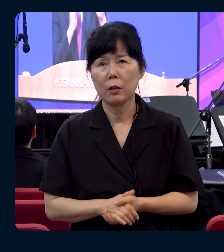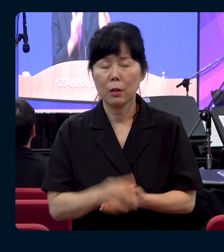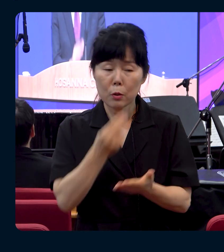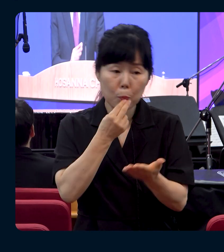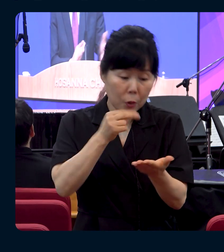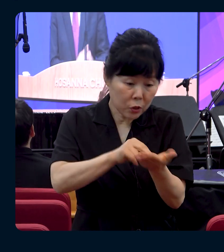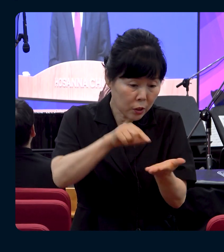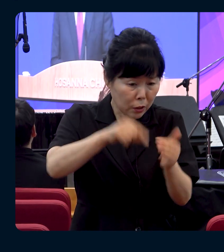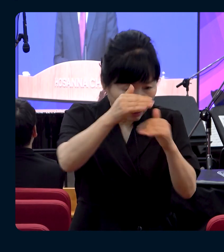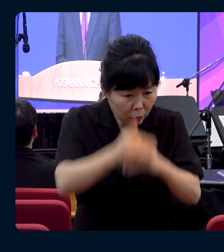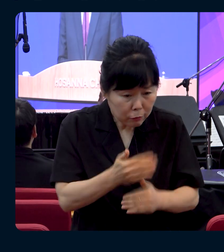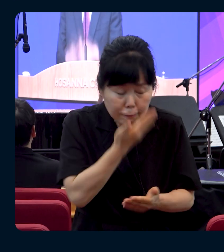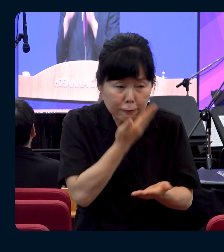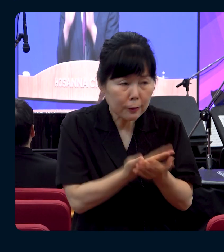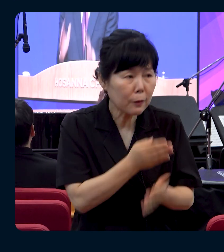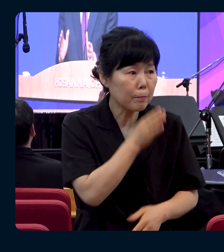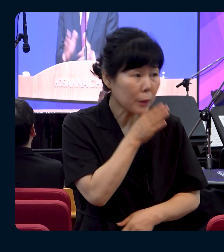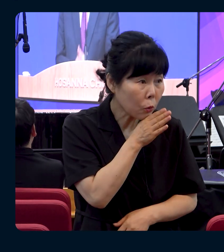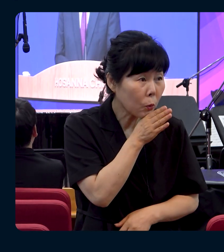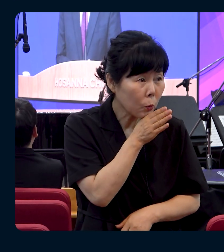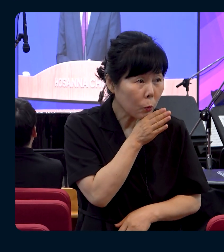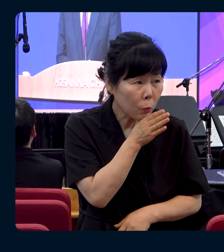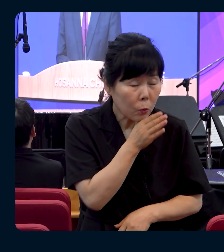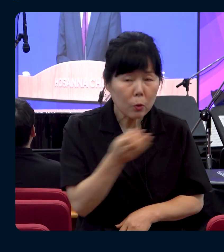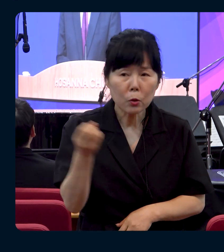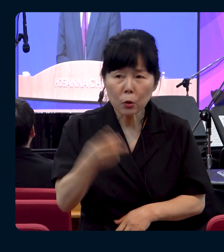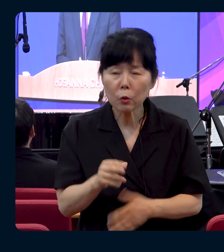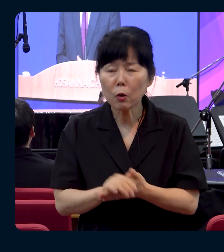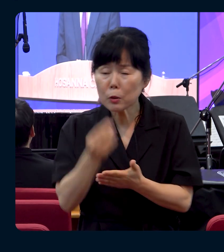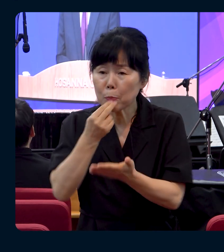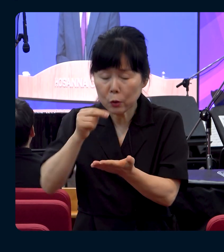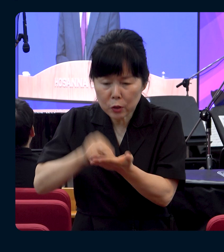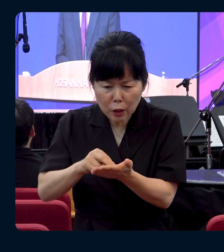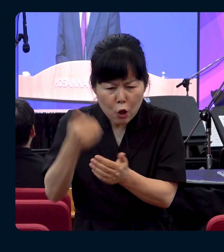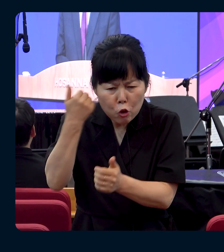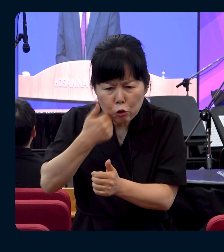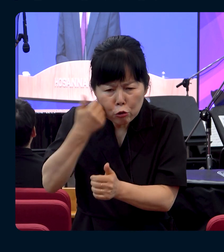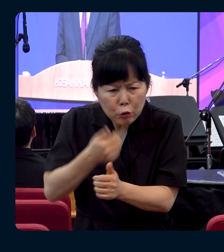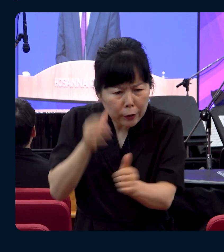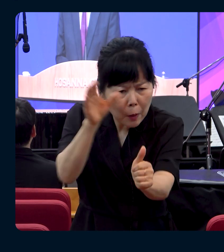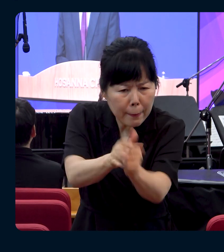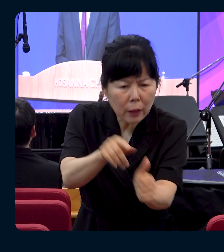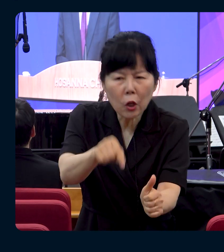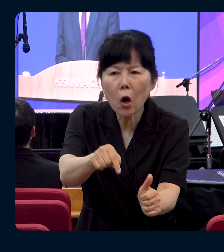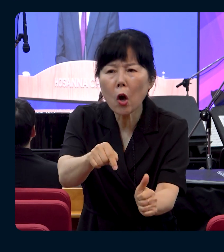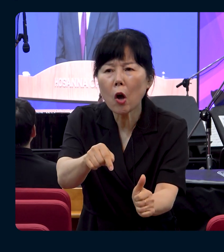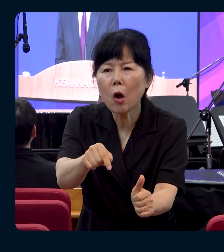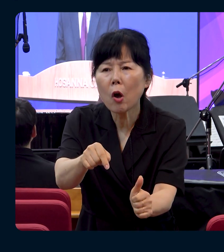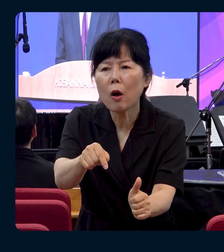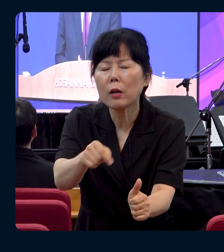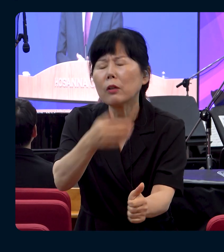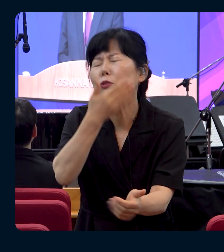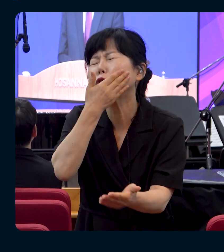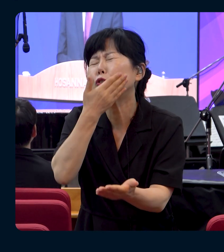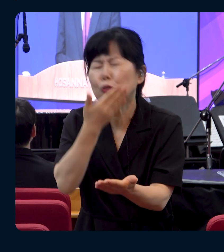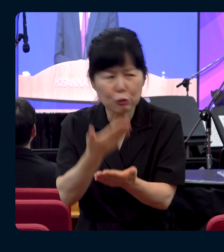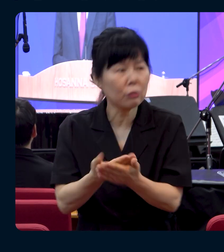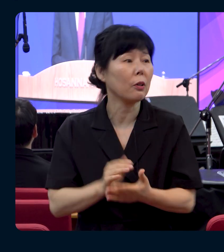서신도 중요하지만 그 서신을 누구의 손에 들려서 보낼 것인가가 못지않게 중요하다 하는